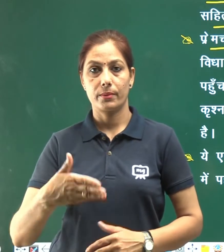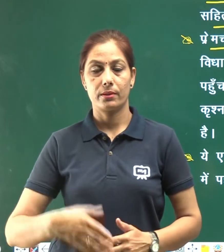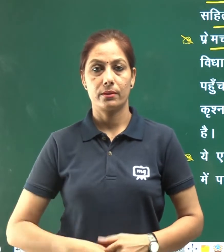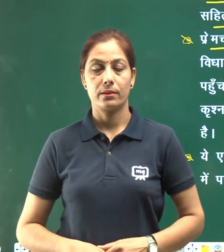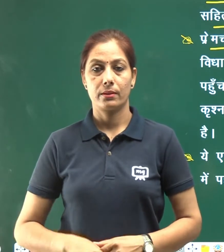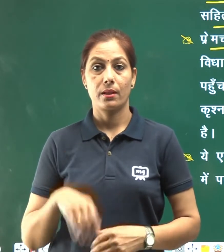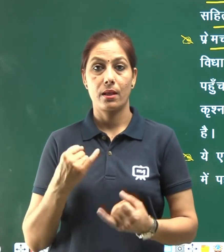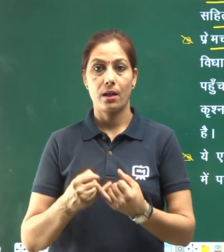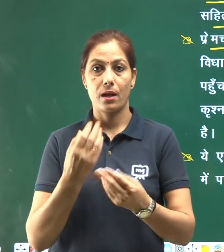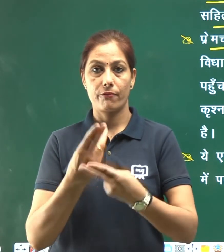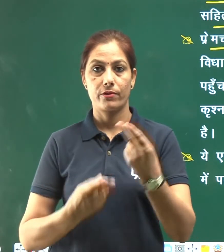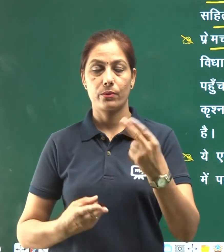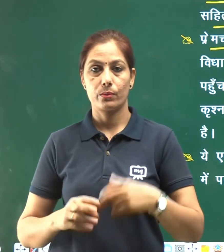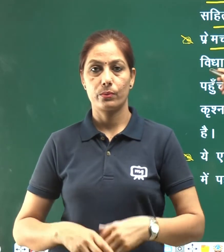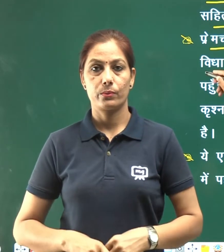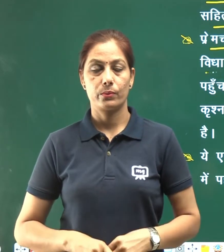कहानी विधा को